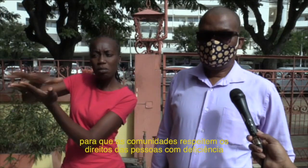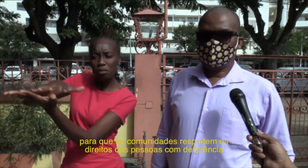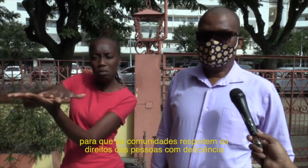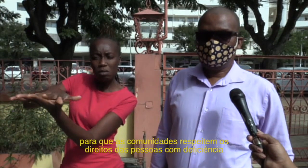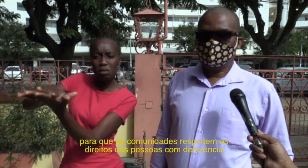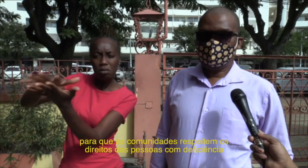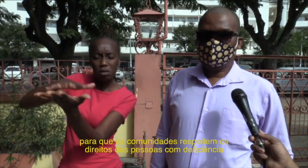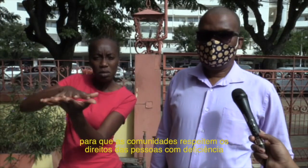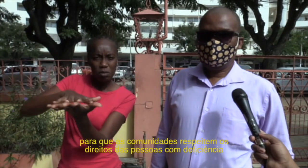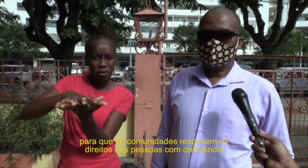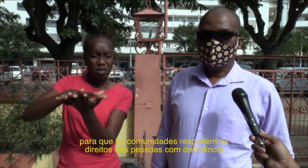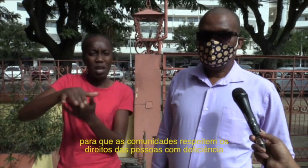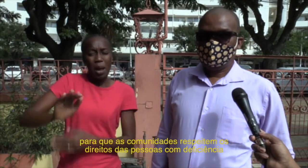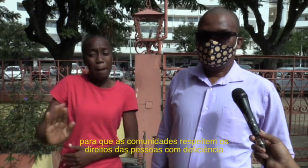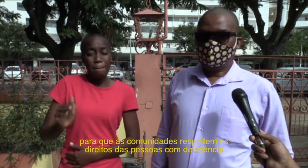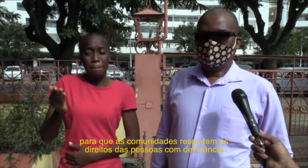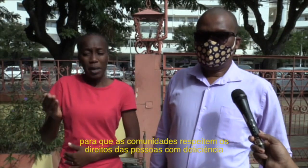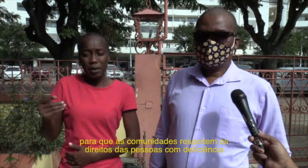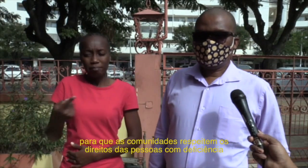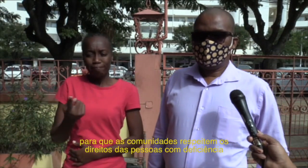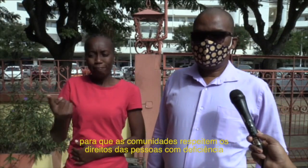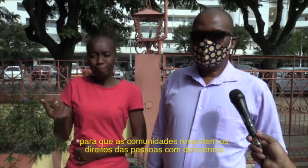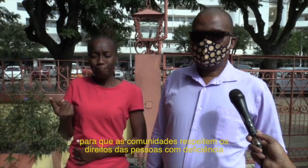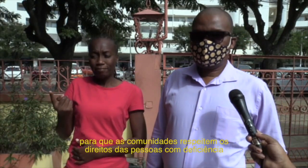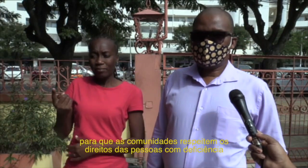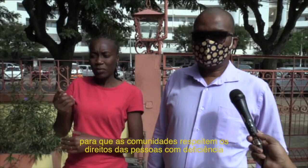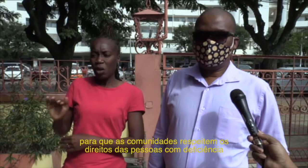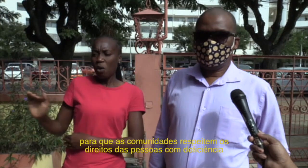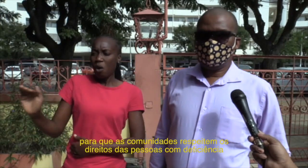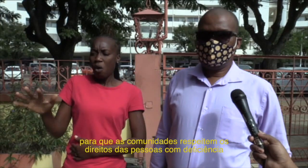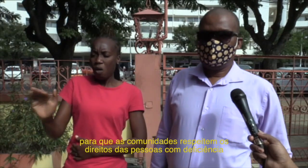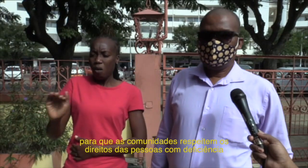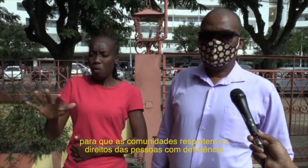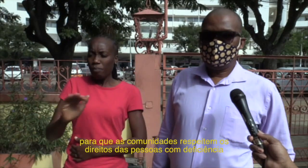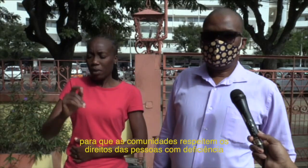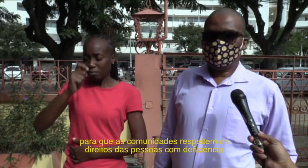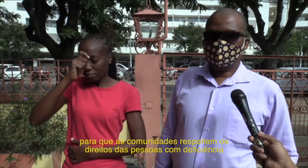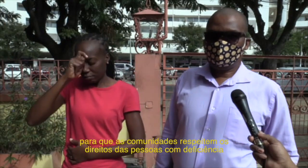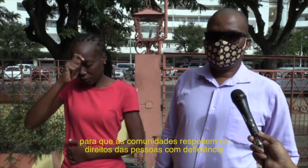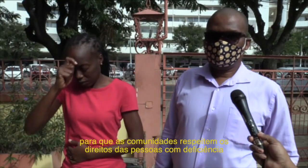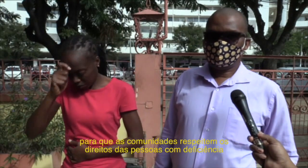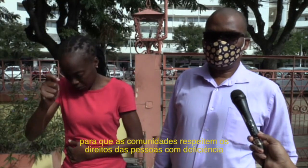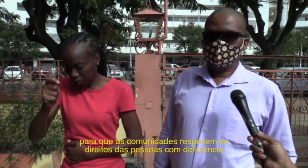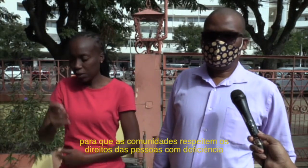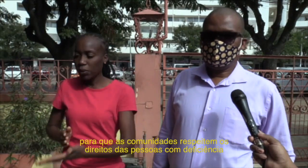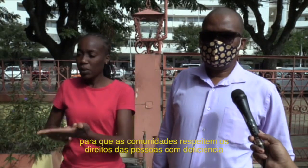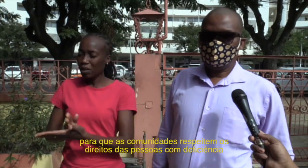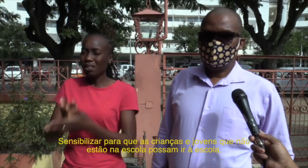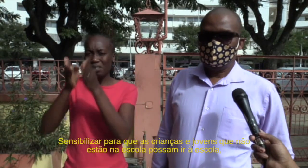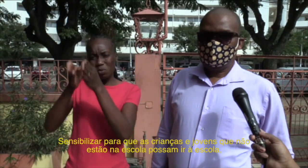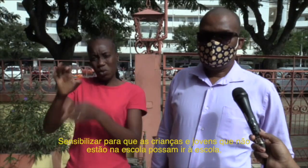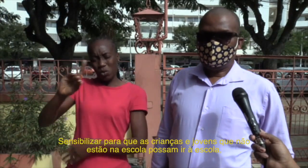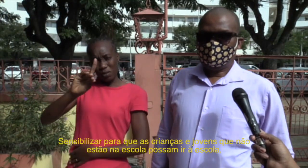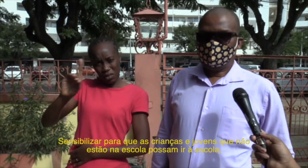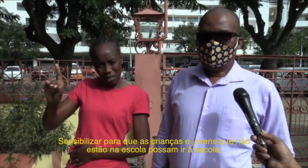sensibilizar sensibilizar para que as comunidades respeitem os direitos das pessoas com deficiência